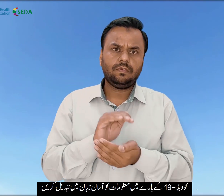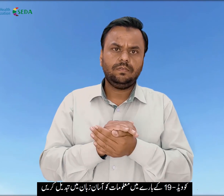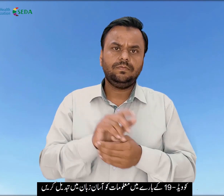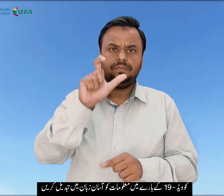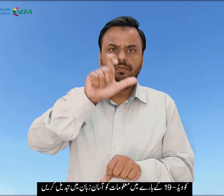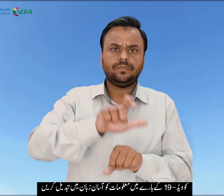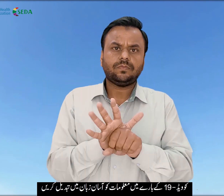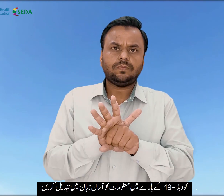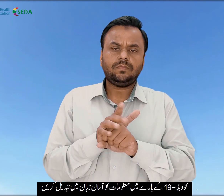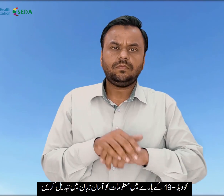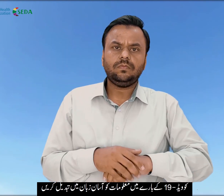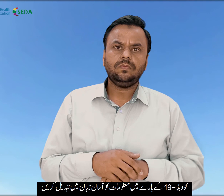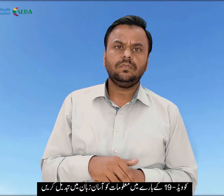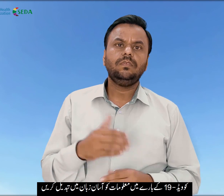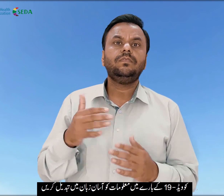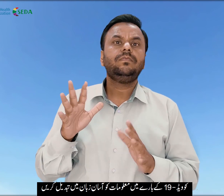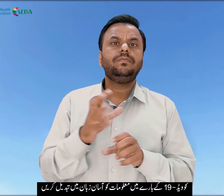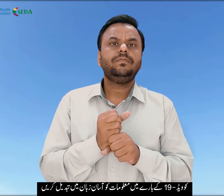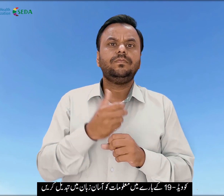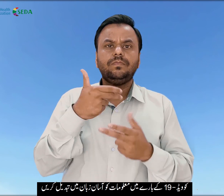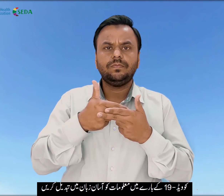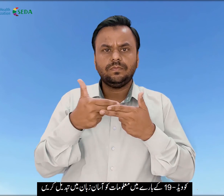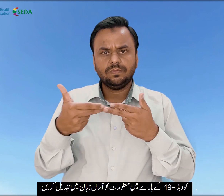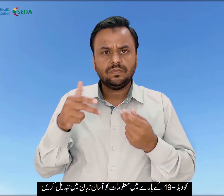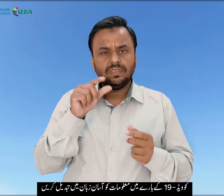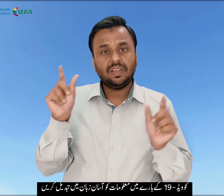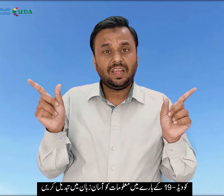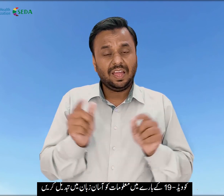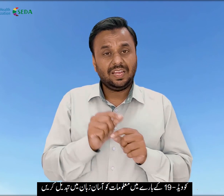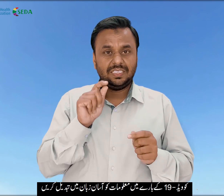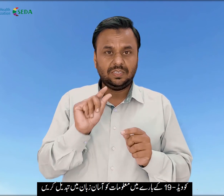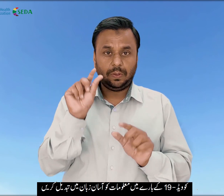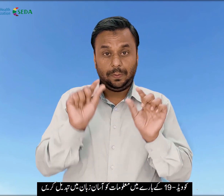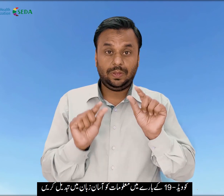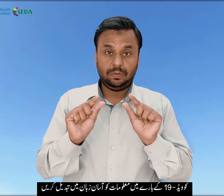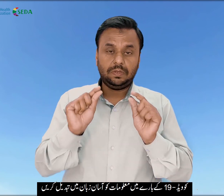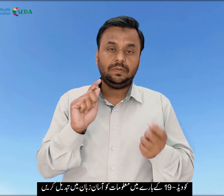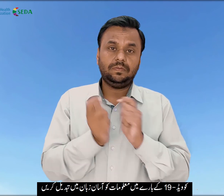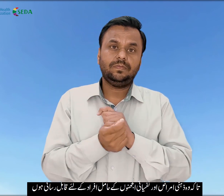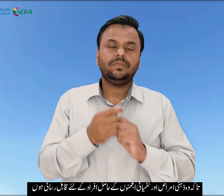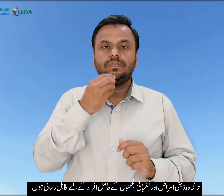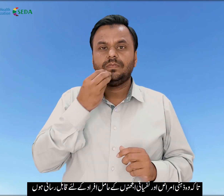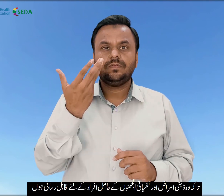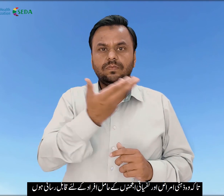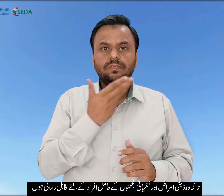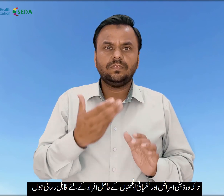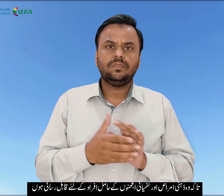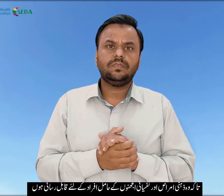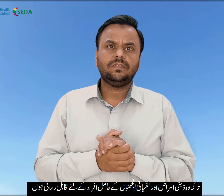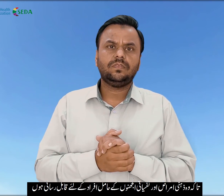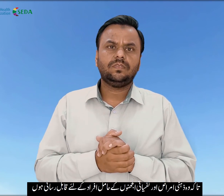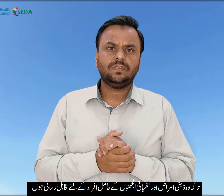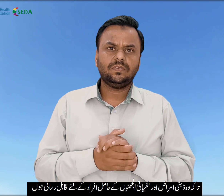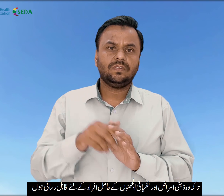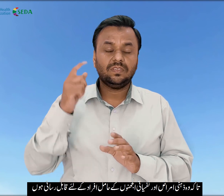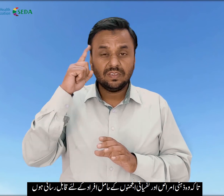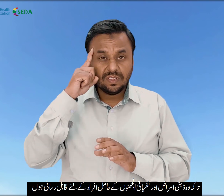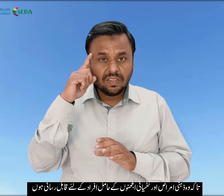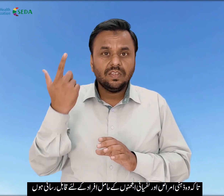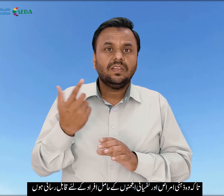کووڈ-19 کے بارے میں معلومات کو آسان زبان میں تبدیل کریں تاکہ وہ ذہنی امراض اور